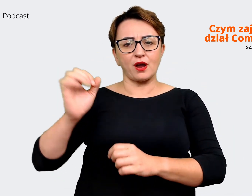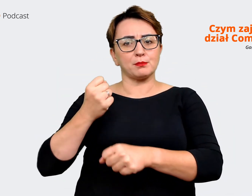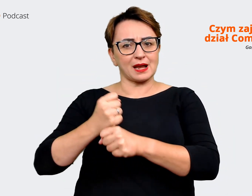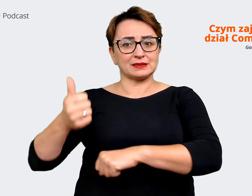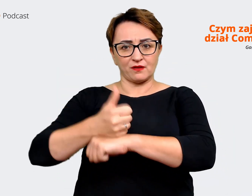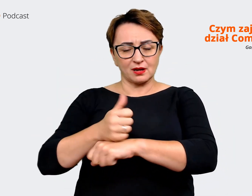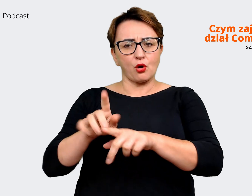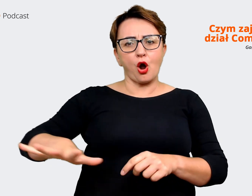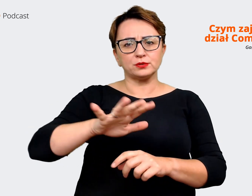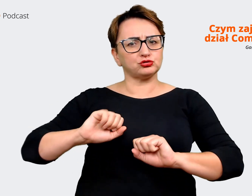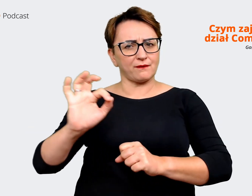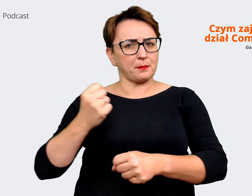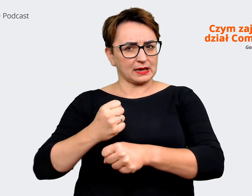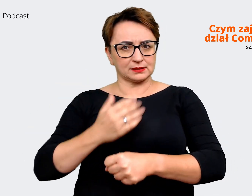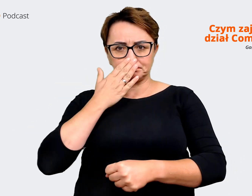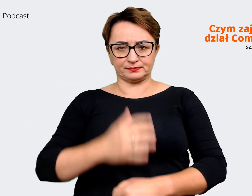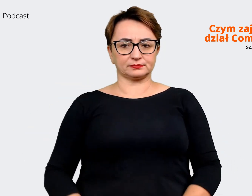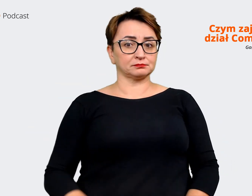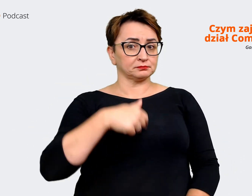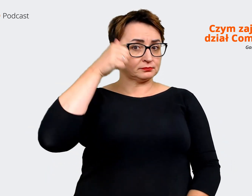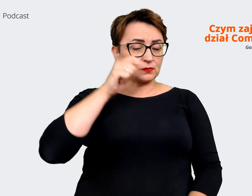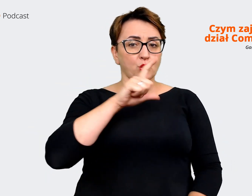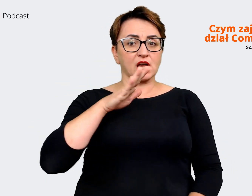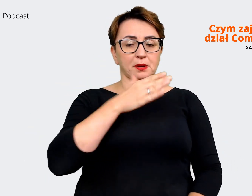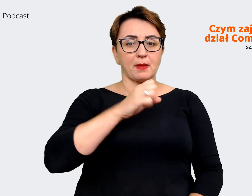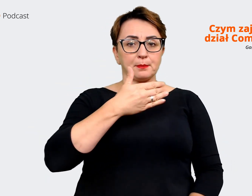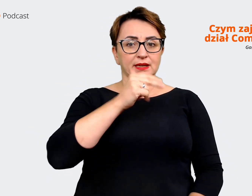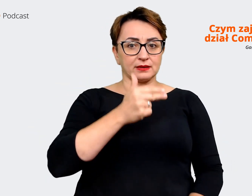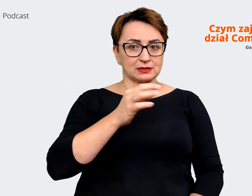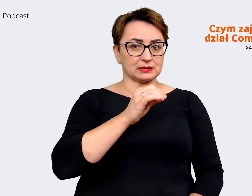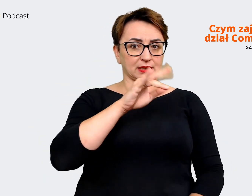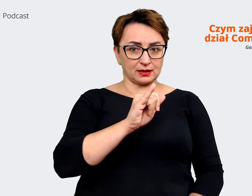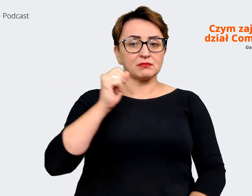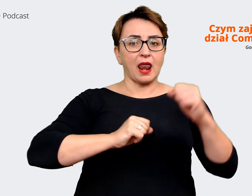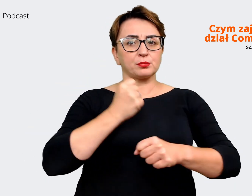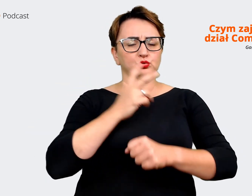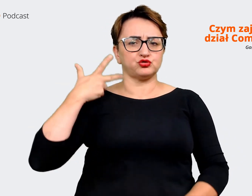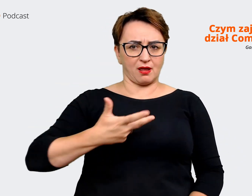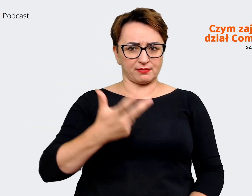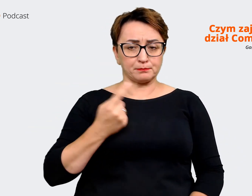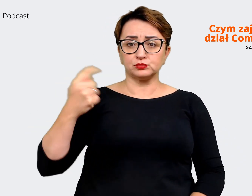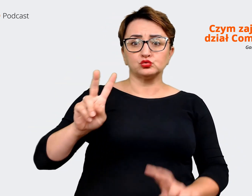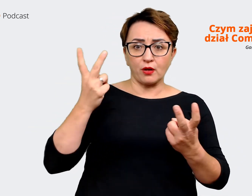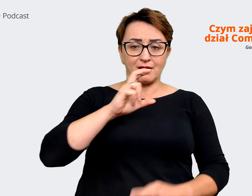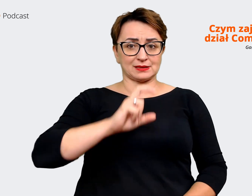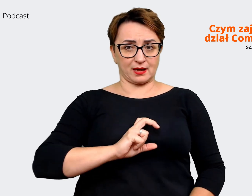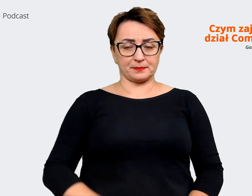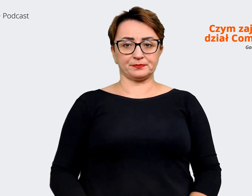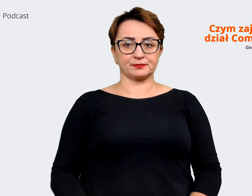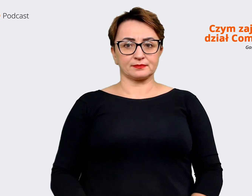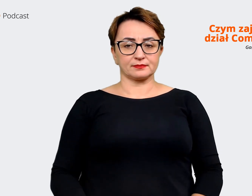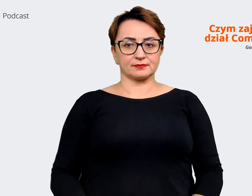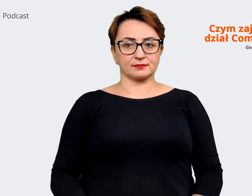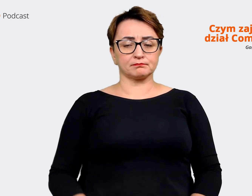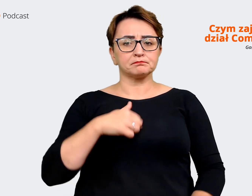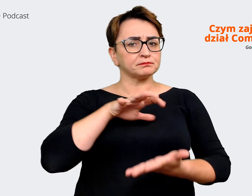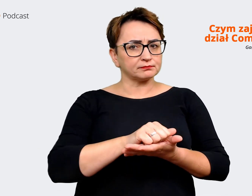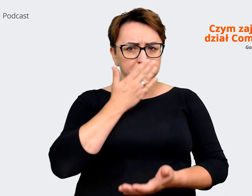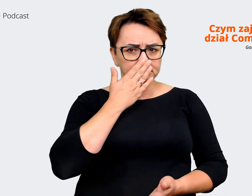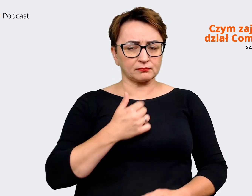przedstawił, opowiedział o swoim stanowisku, o obszarze, w którym pracujesz. Ja nazywam się Łukasz Mamiński, jestem w Allegro już 3 lata, przyszedłem tutaj z